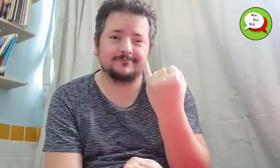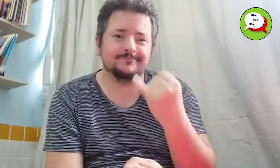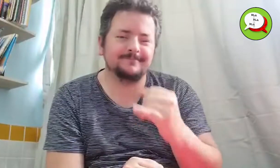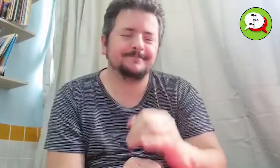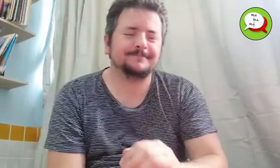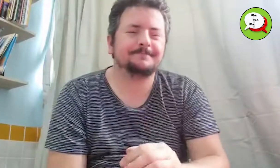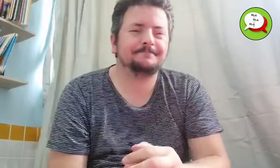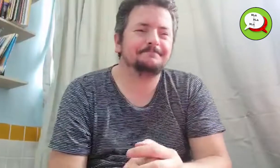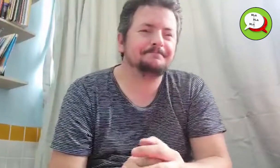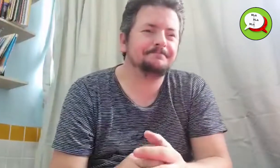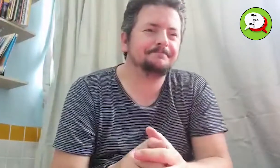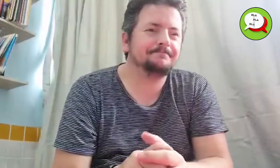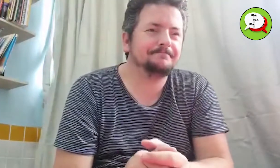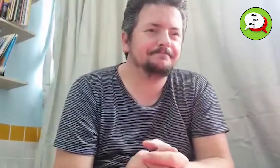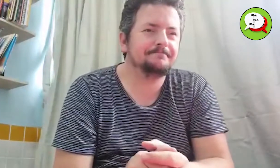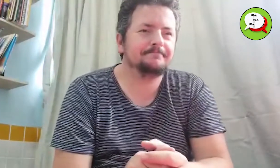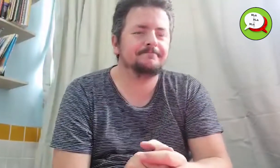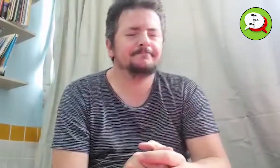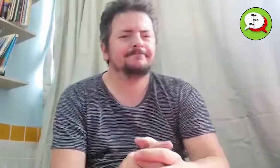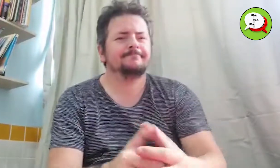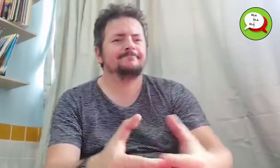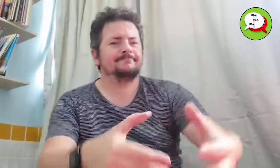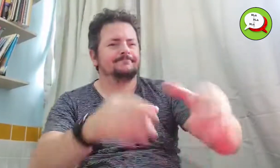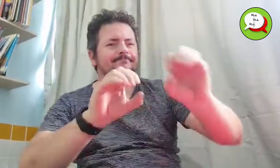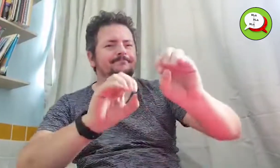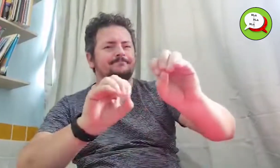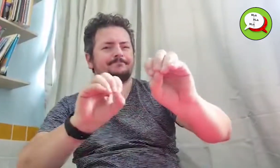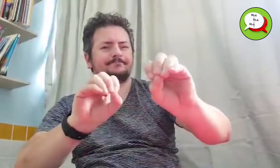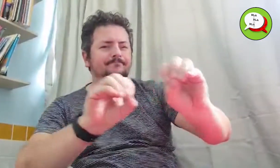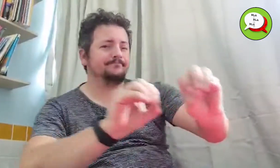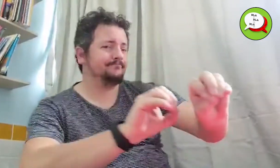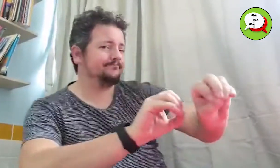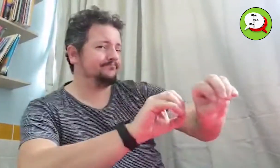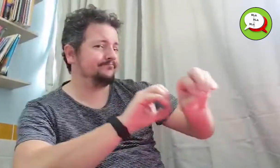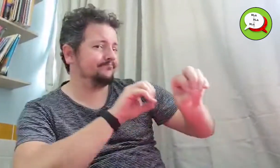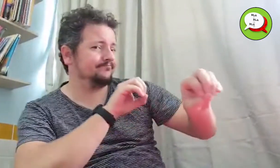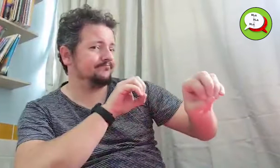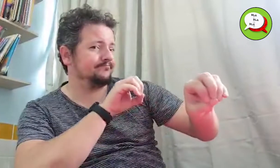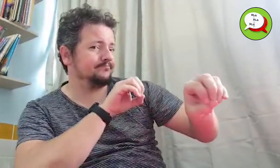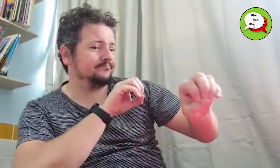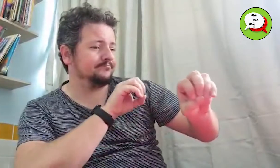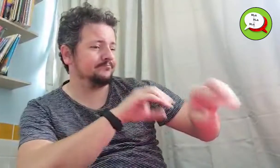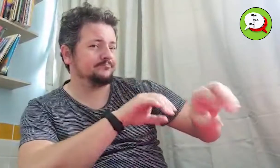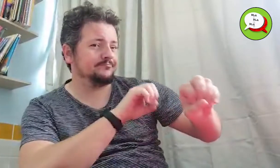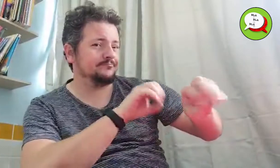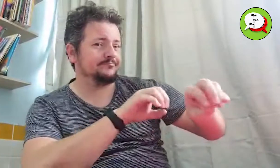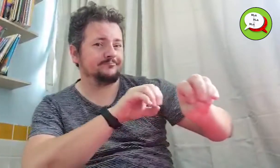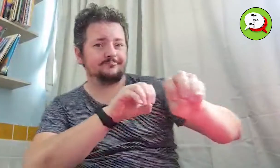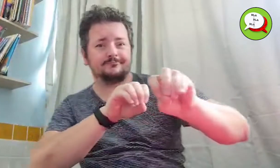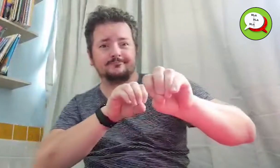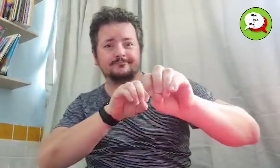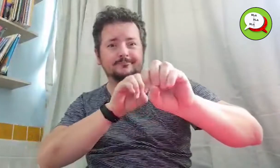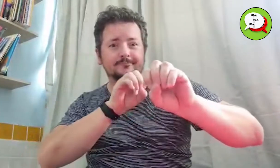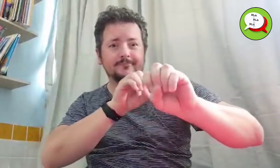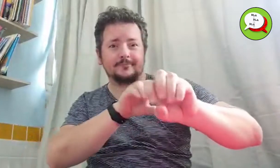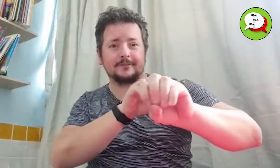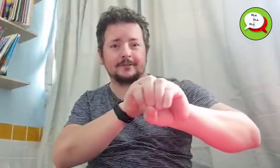importante ou importância. O sinal de ensinar ou ensino.